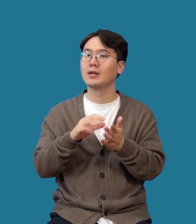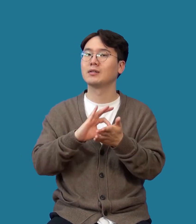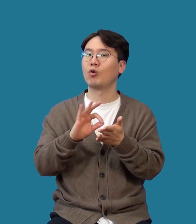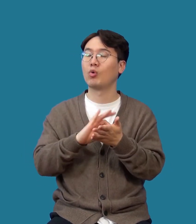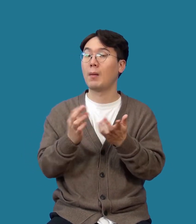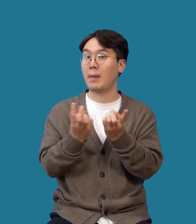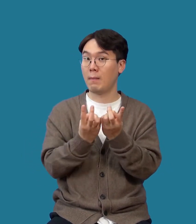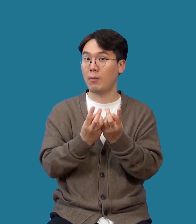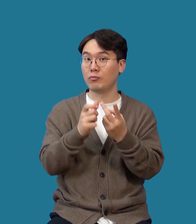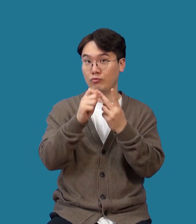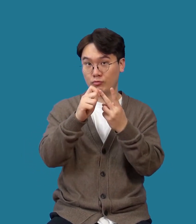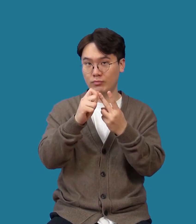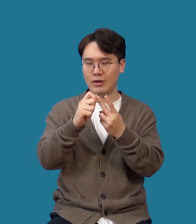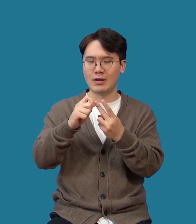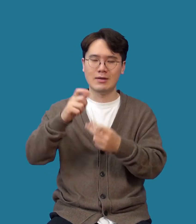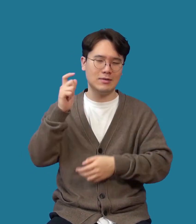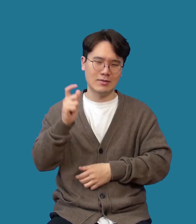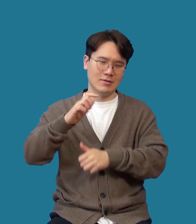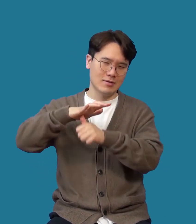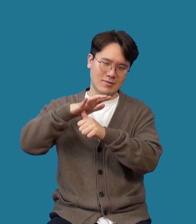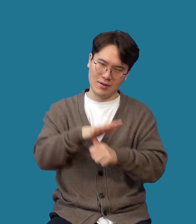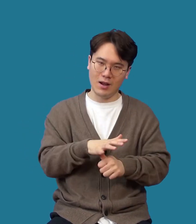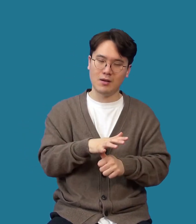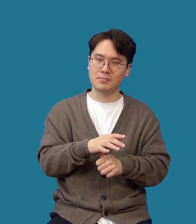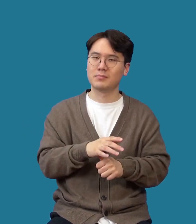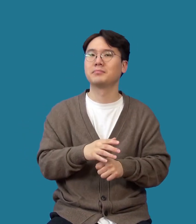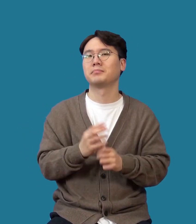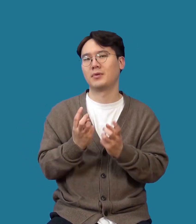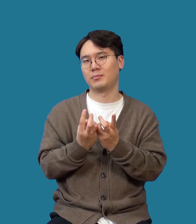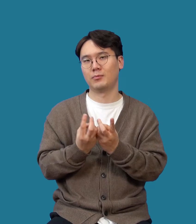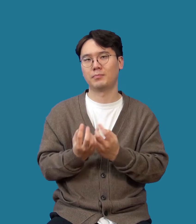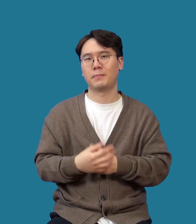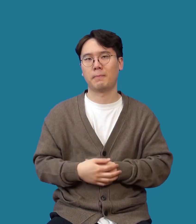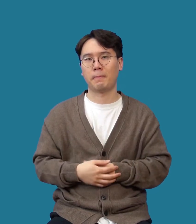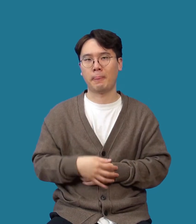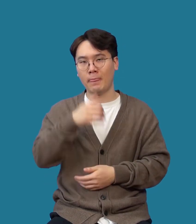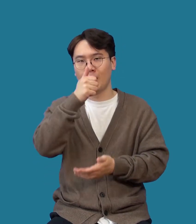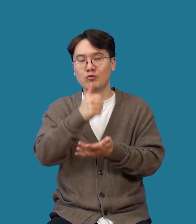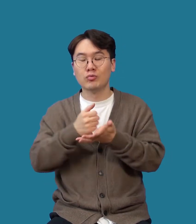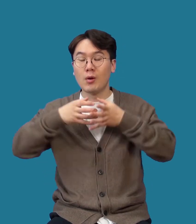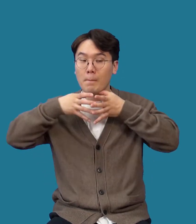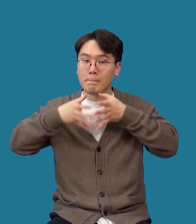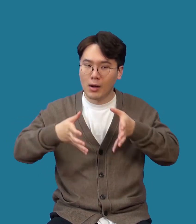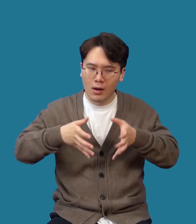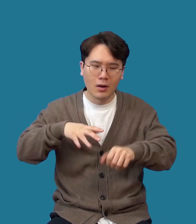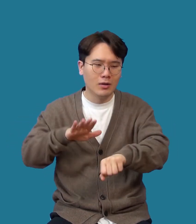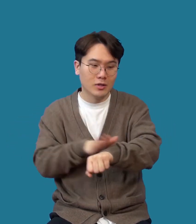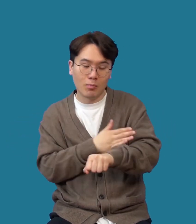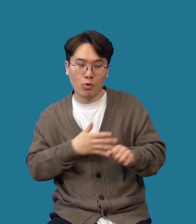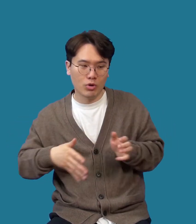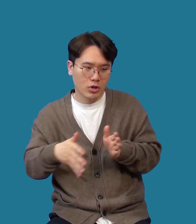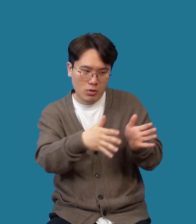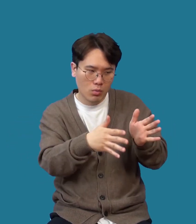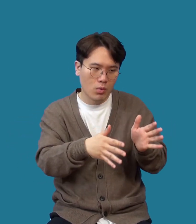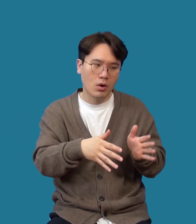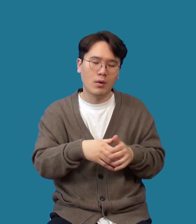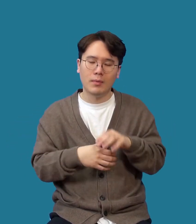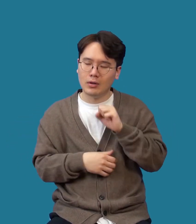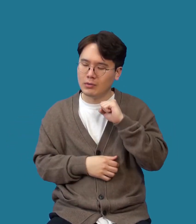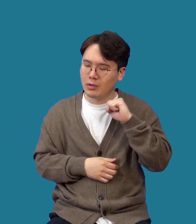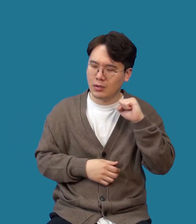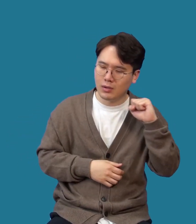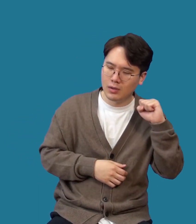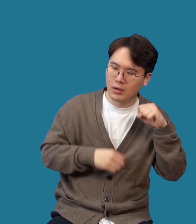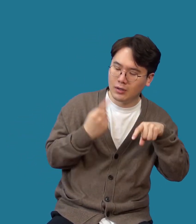강압입니다. 죄에 속아가지고 잘못된 길로 가다가 다행히 정신을 차리고